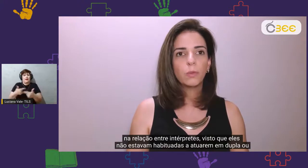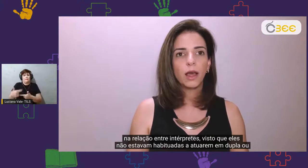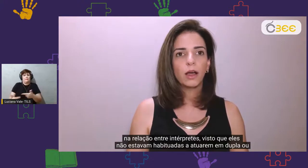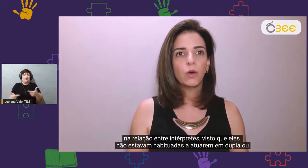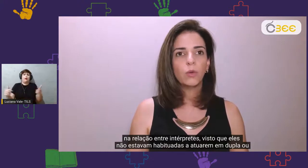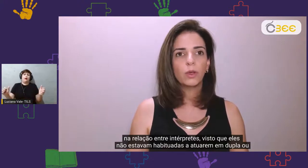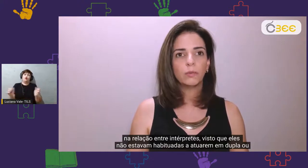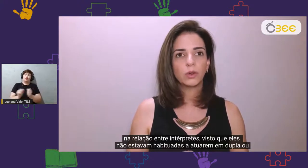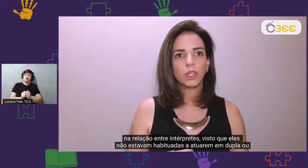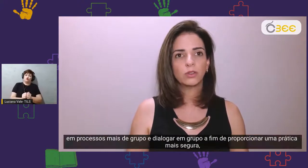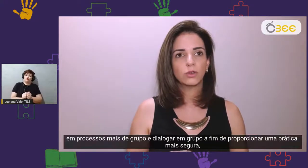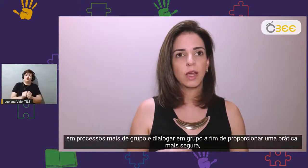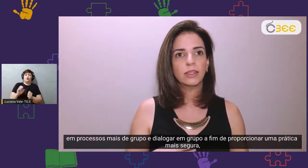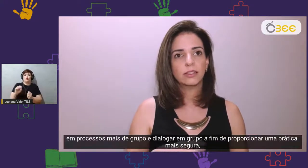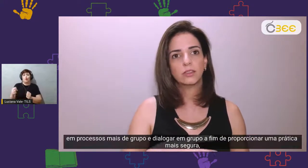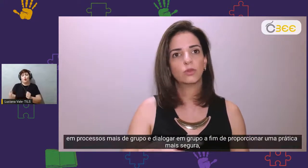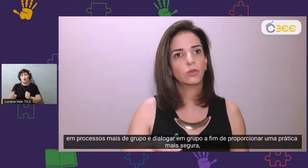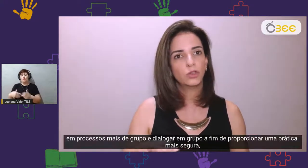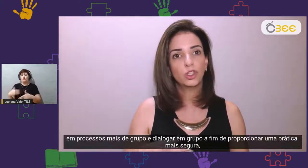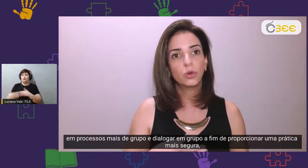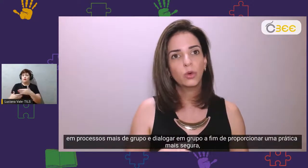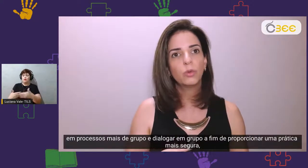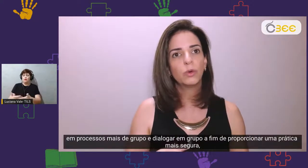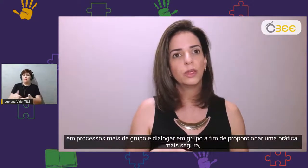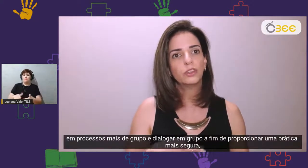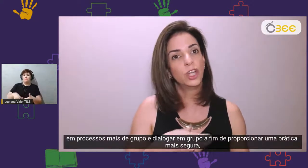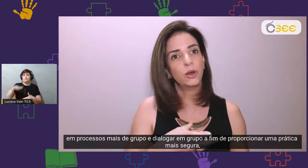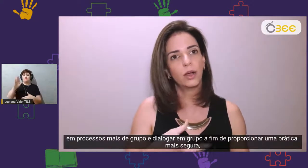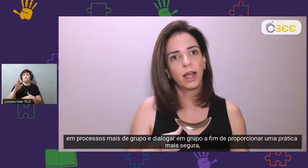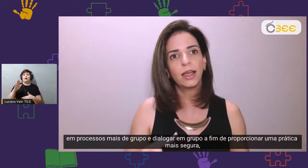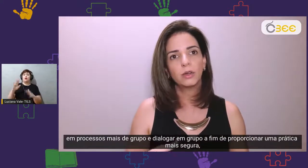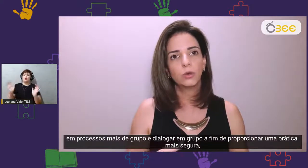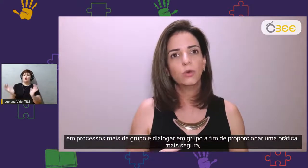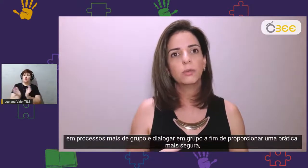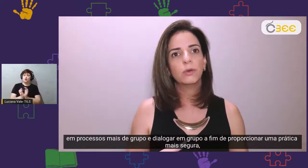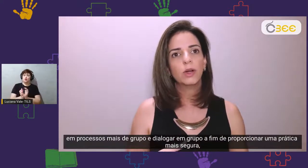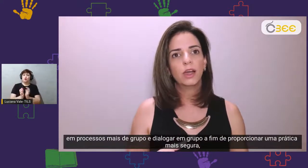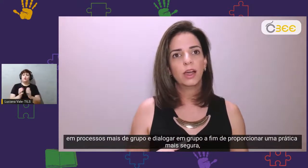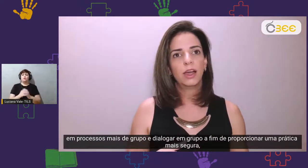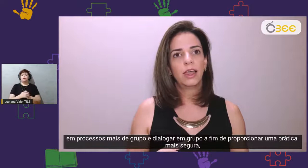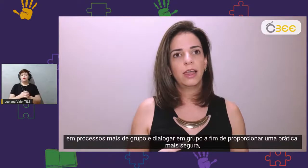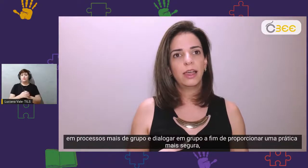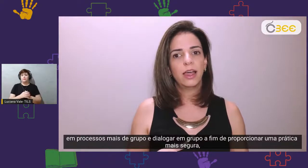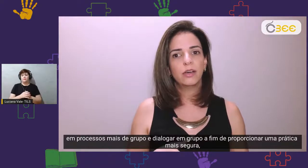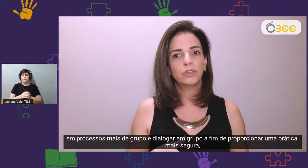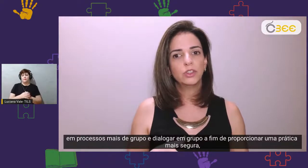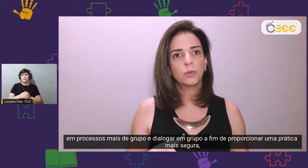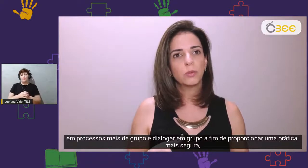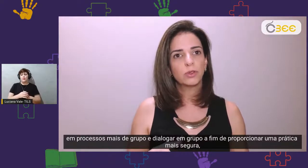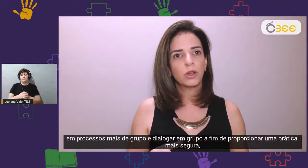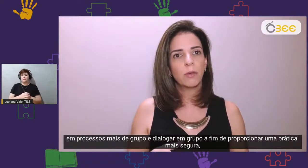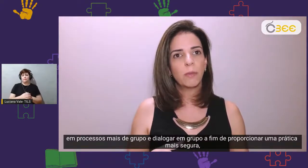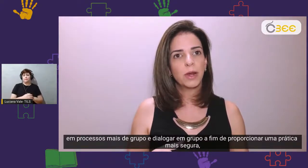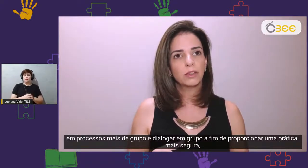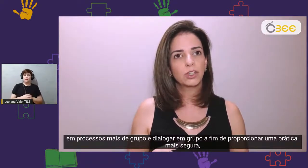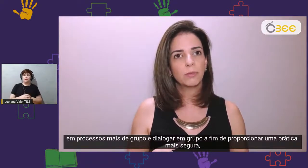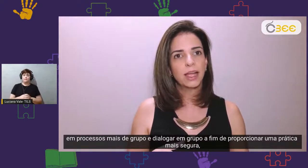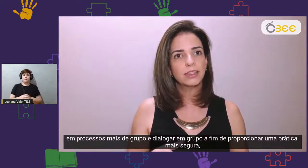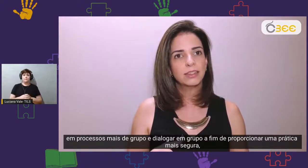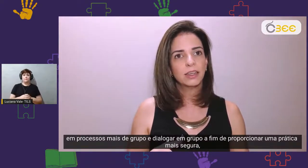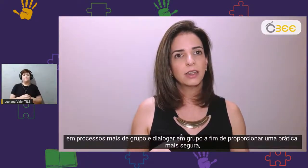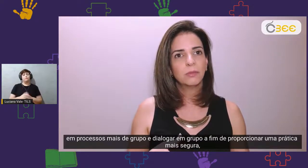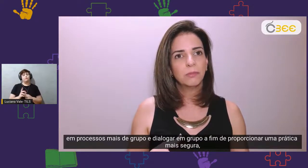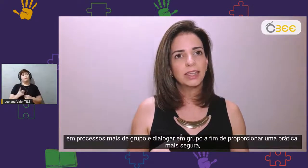em dupla ou em processos mais de grupo e dialogar em grupo, a fim de proporcionar uma